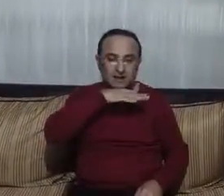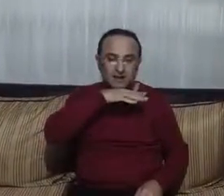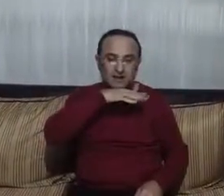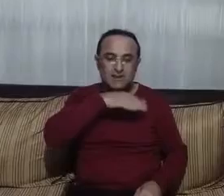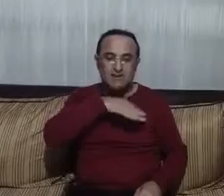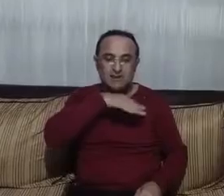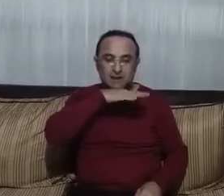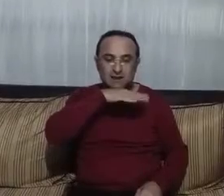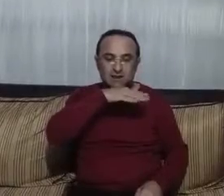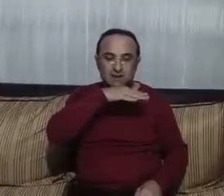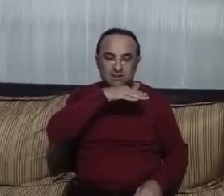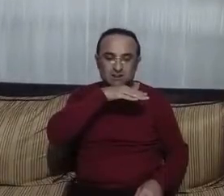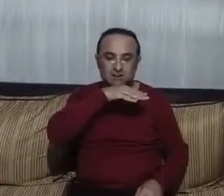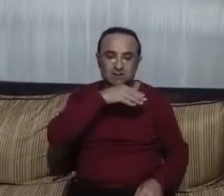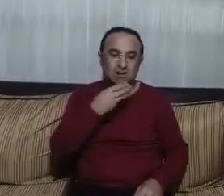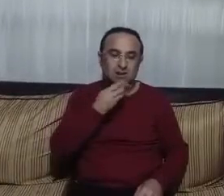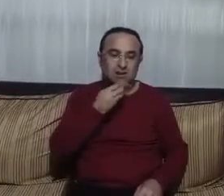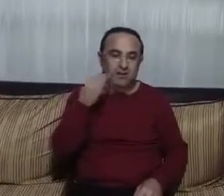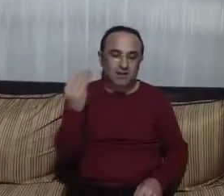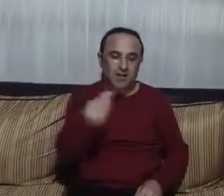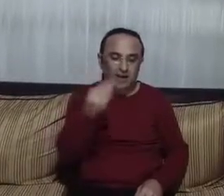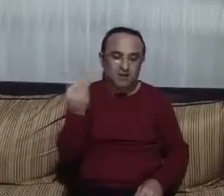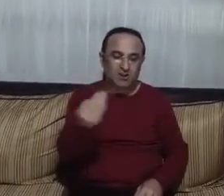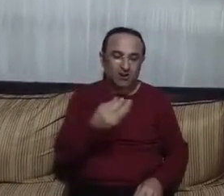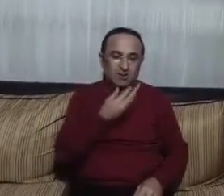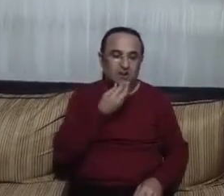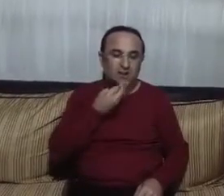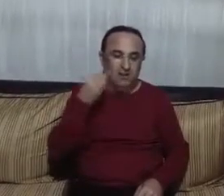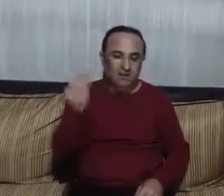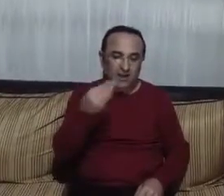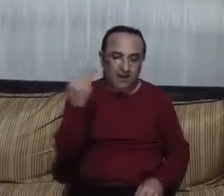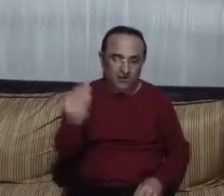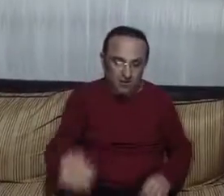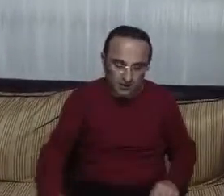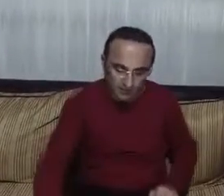yaşlı, yaşlı, genç, genç.